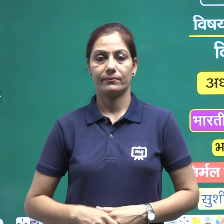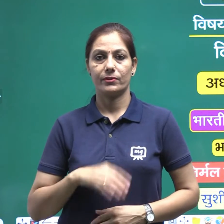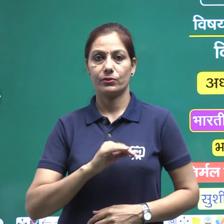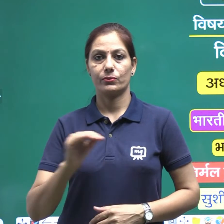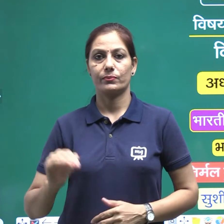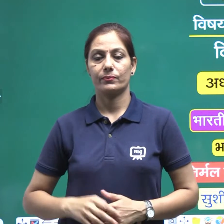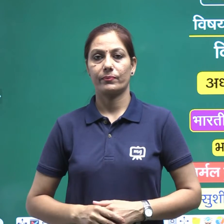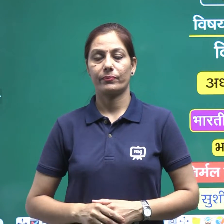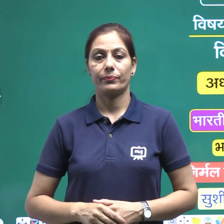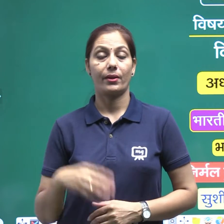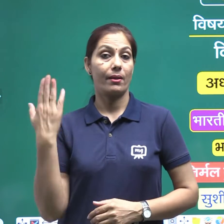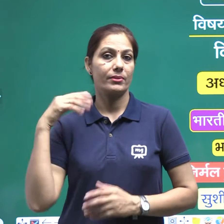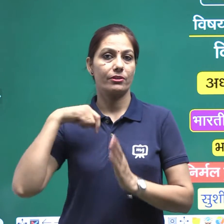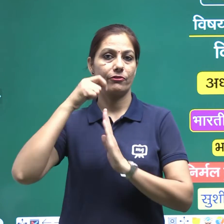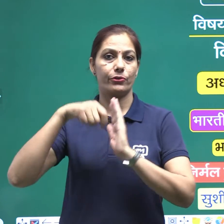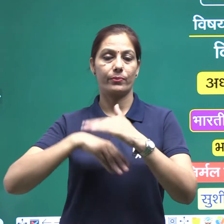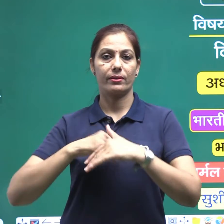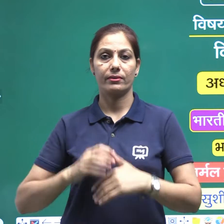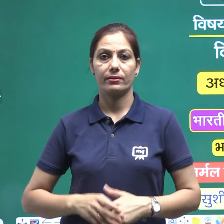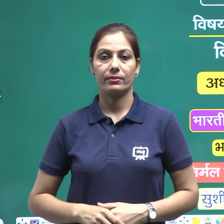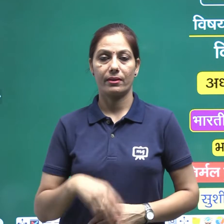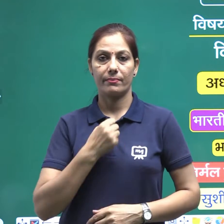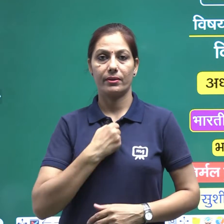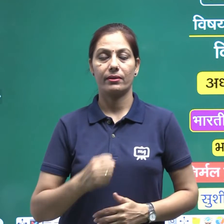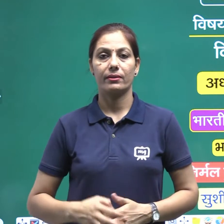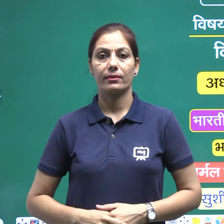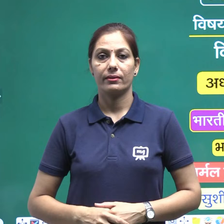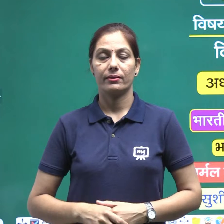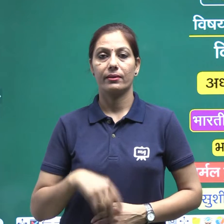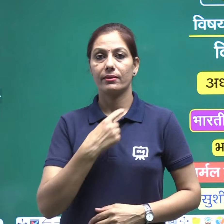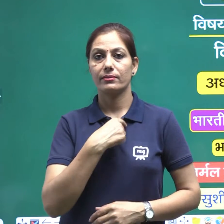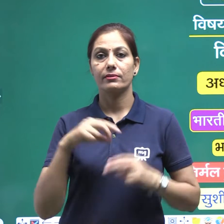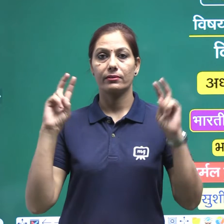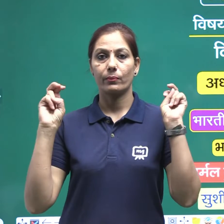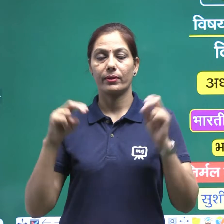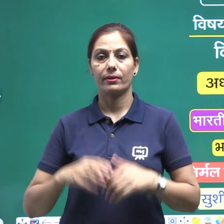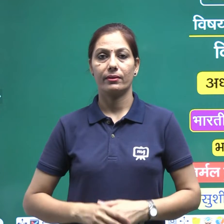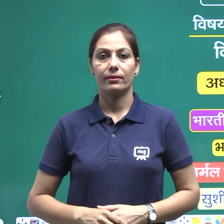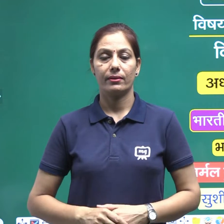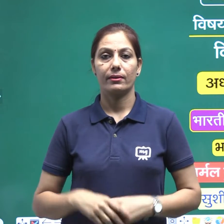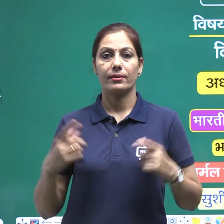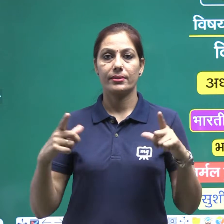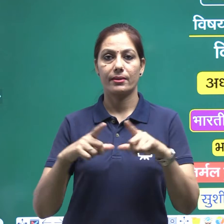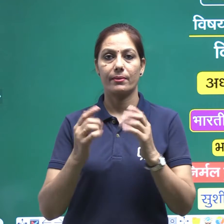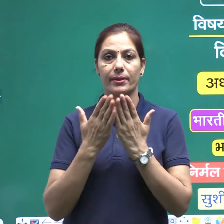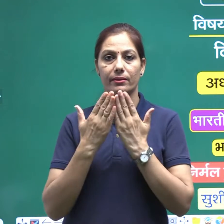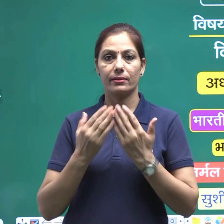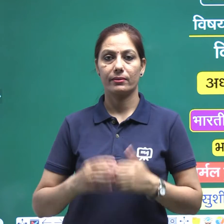बच्चों, पिछले वीडियो में हमने इस अध्याय का सार पढ़ा